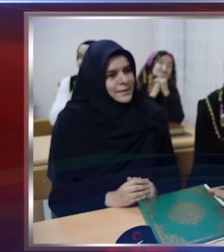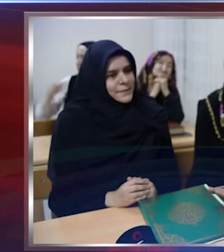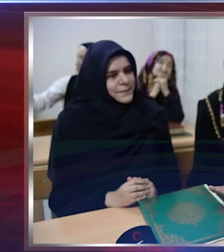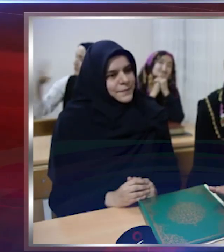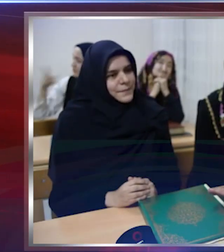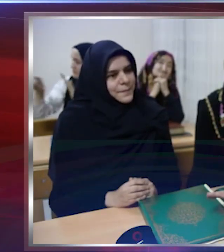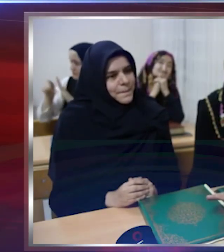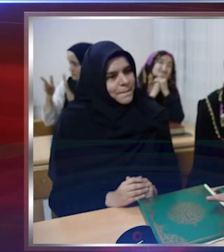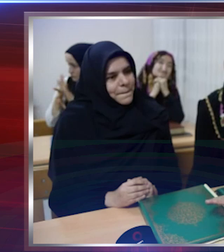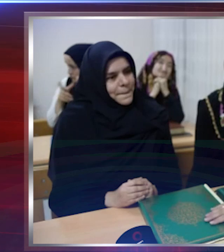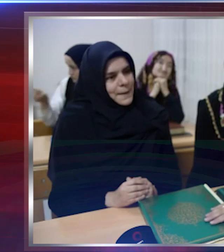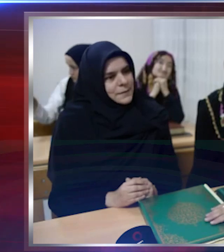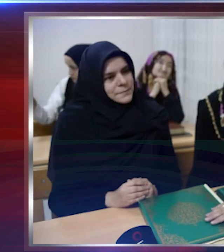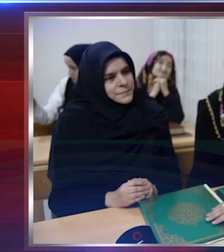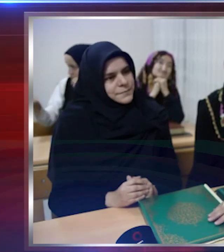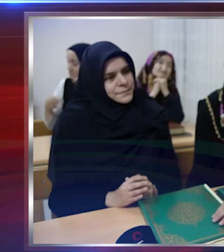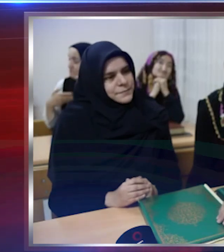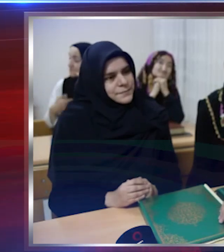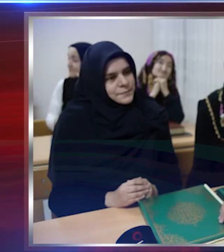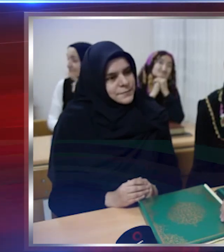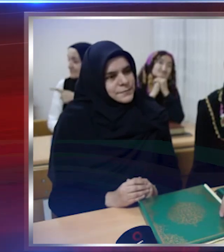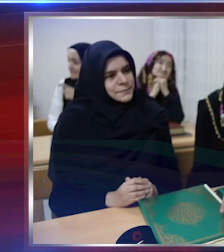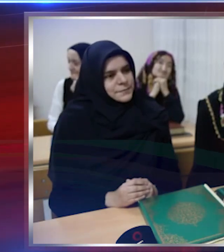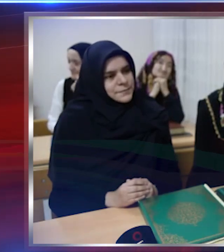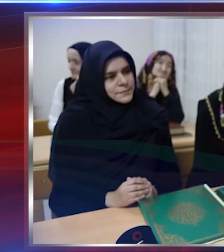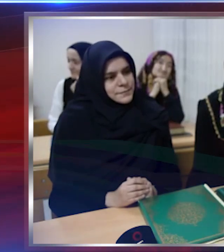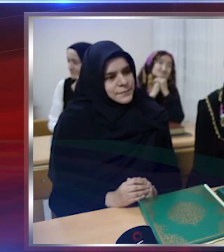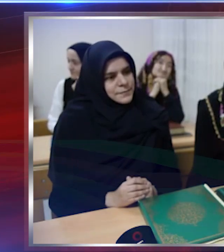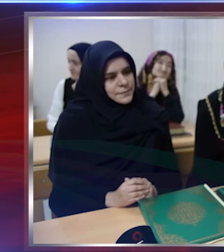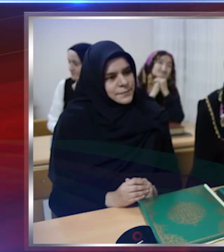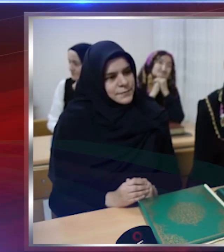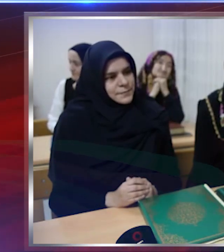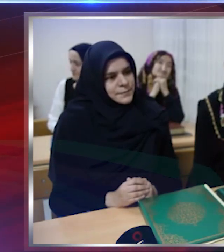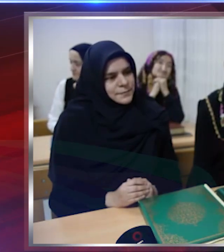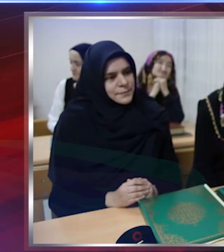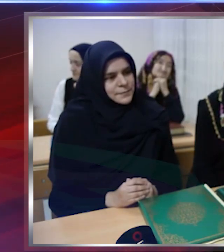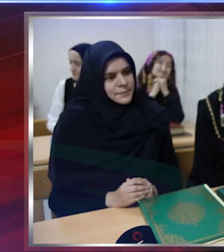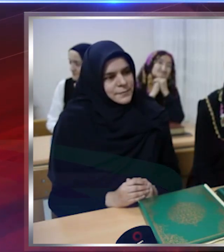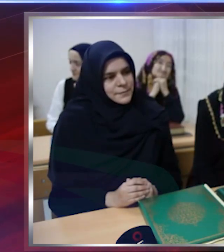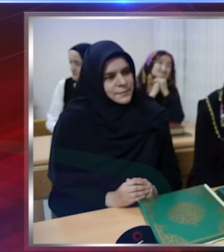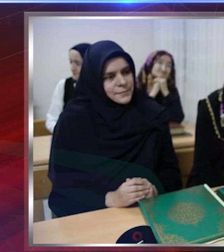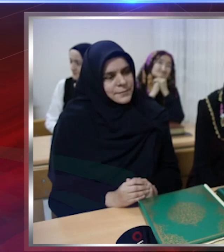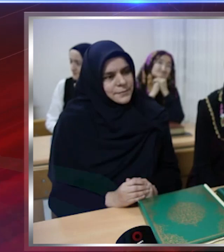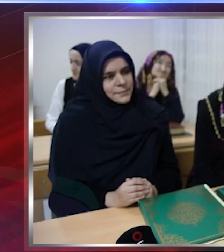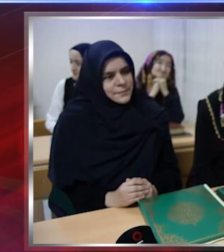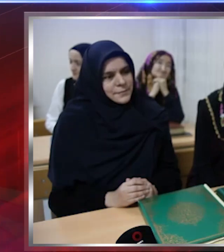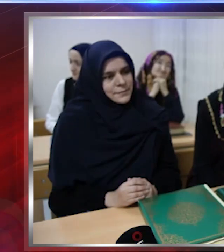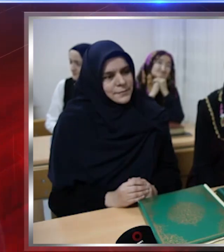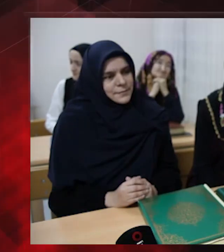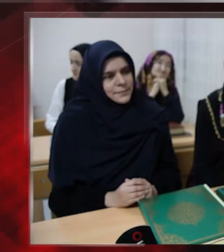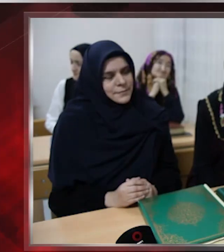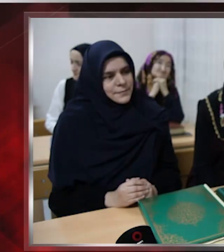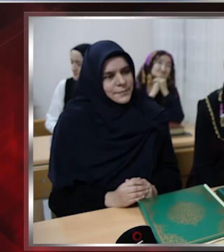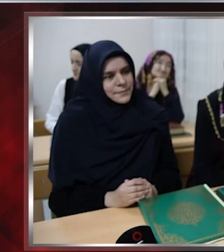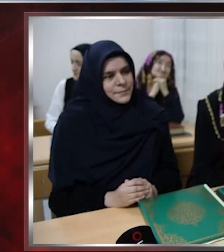Yani tam zor olduğunu söylemiyor ama tecvid öğrendim diyor. Bunda biraz zorlanmış